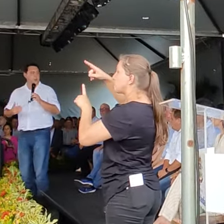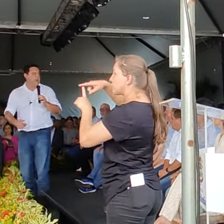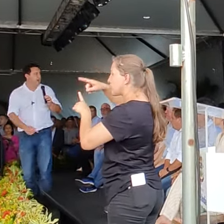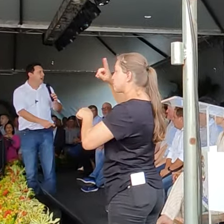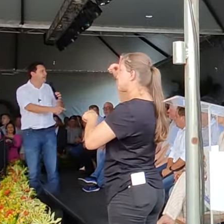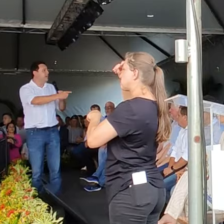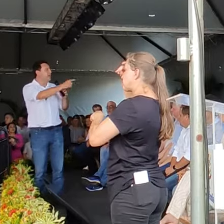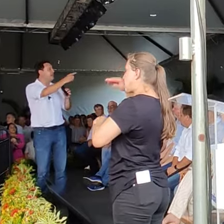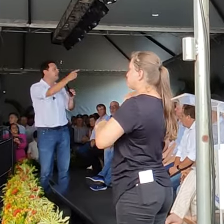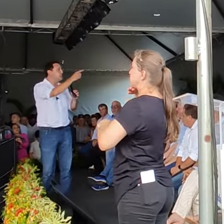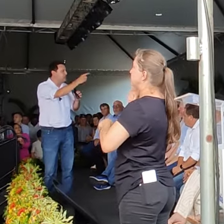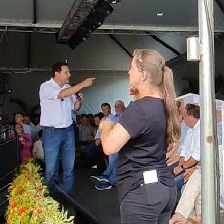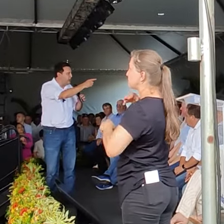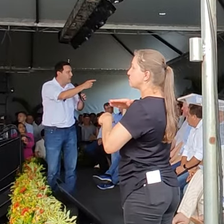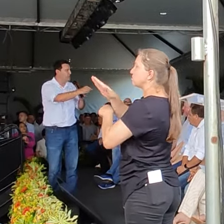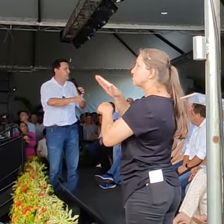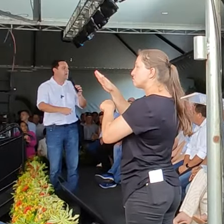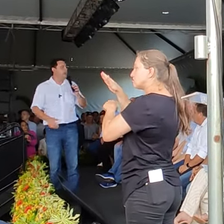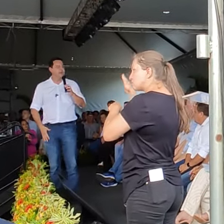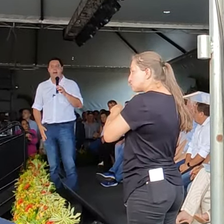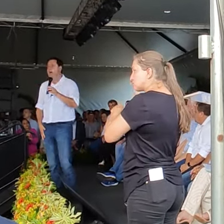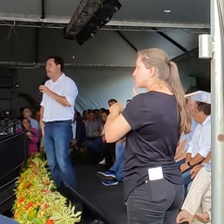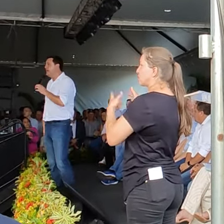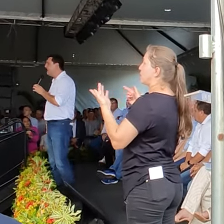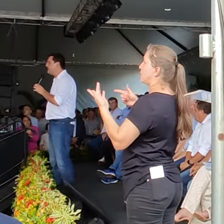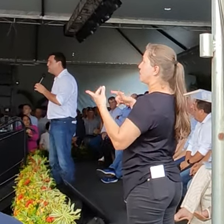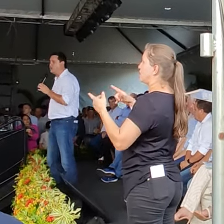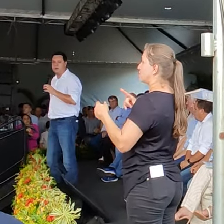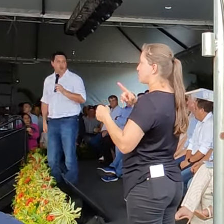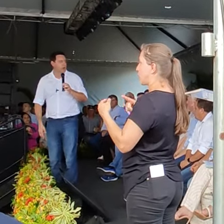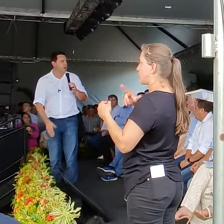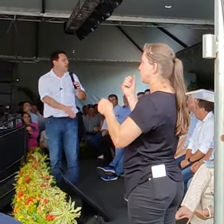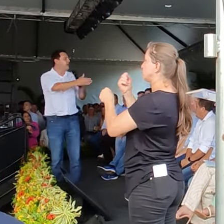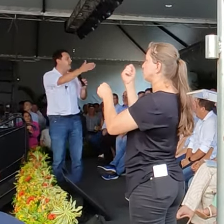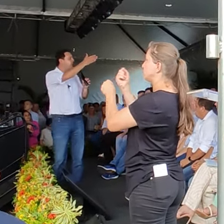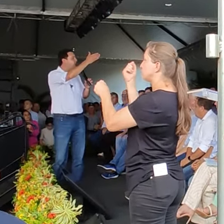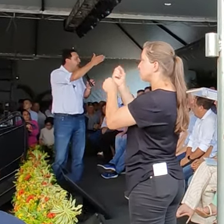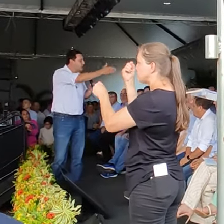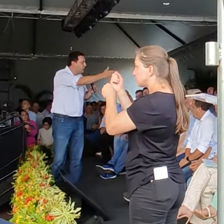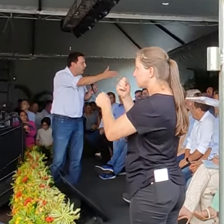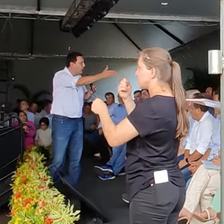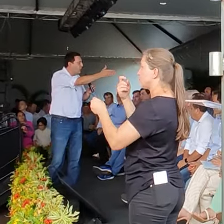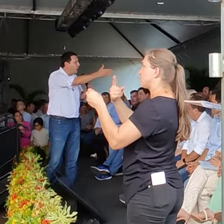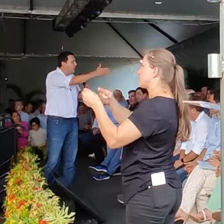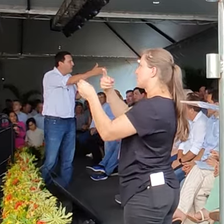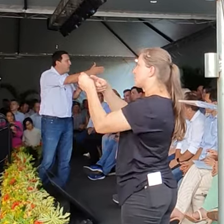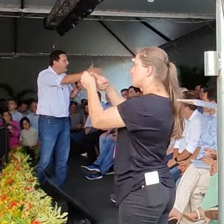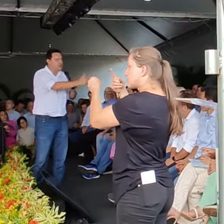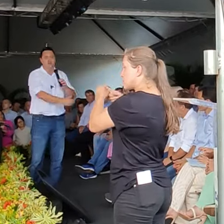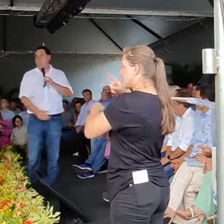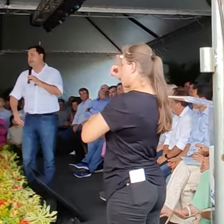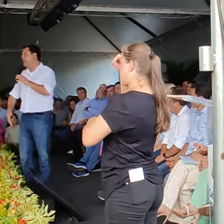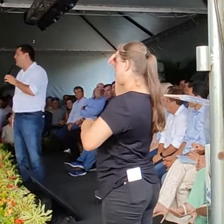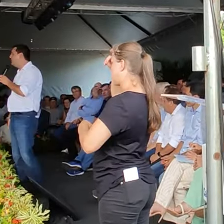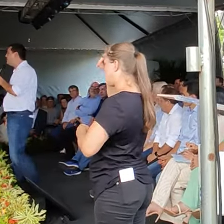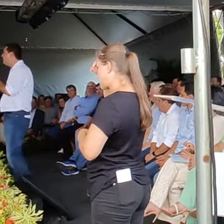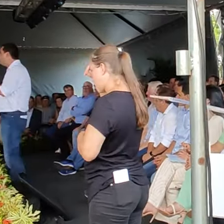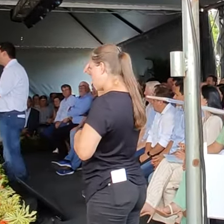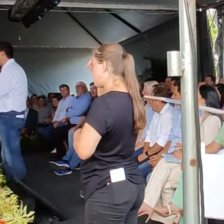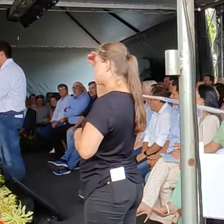Assis Chateaubriand, estamos fazendo o hospital do Elcio Jaime lá em Quedas do Iguaçu, foi inaugurado em Boa Vista o